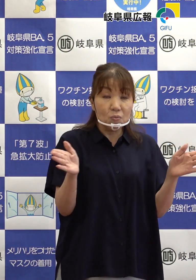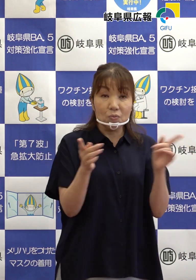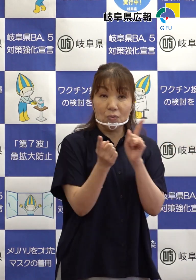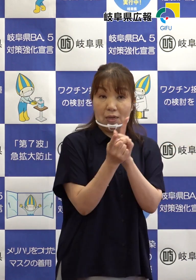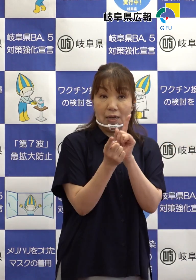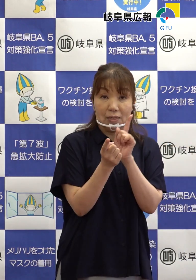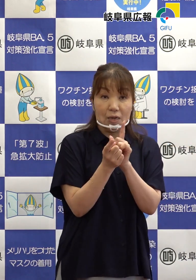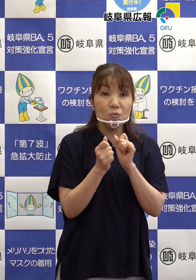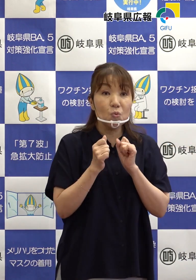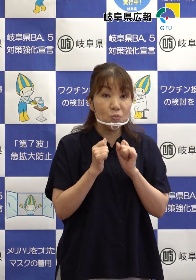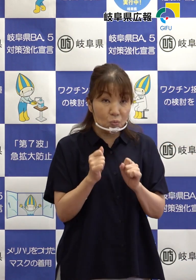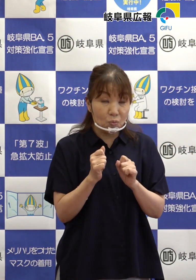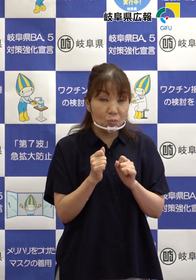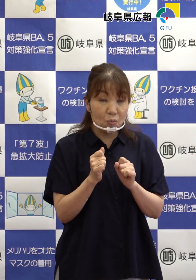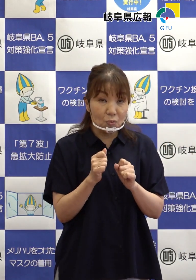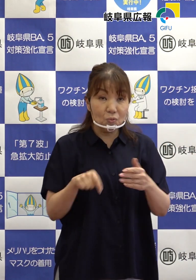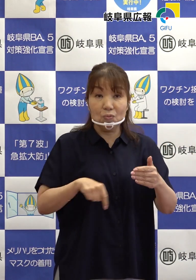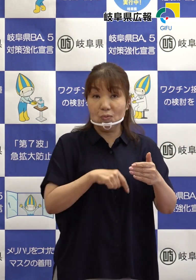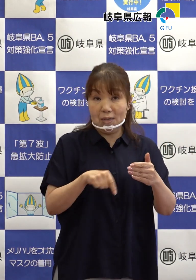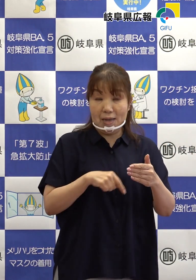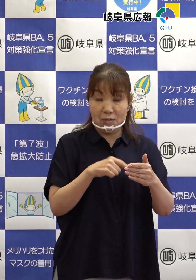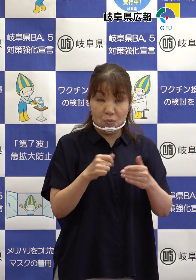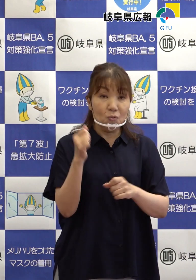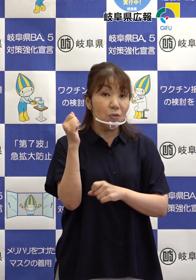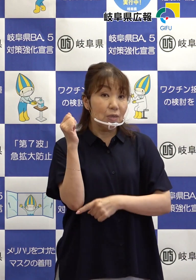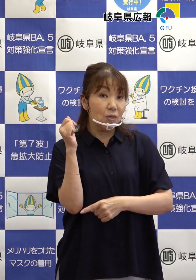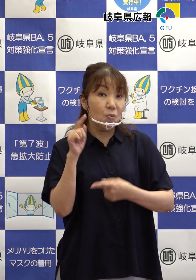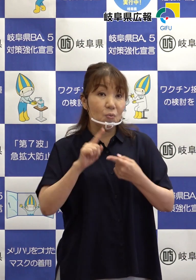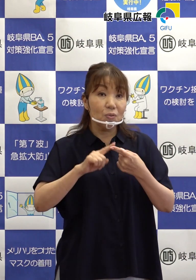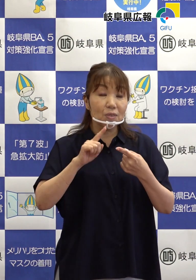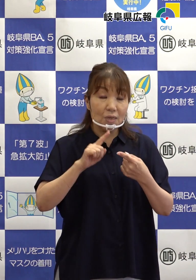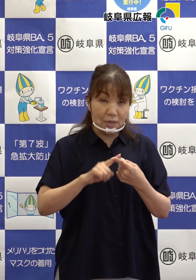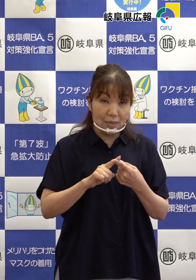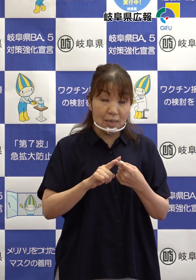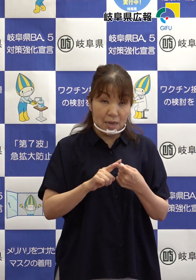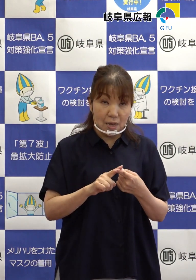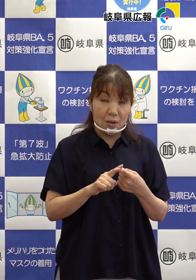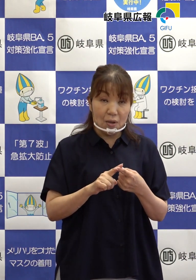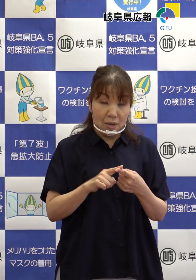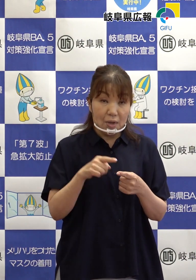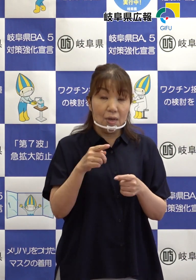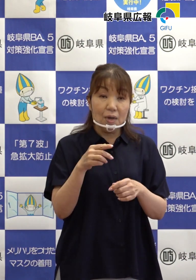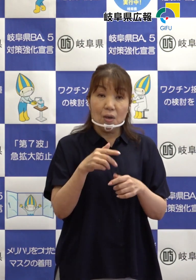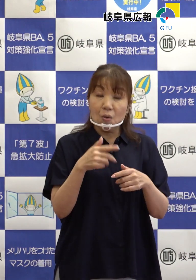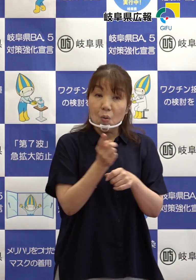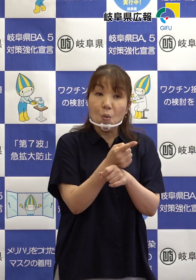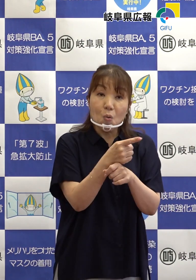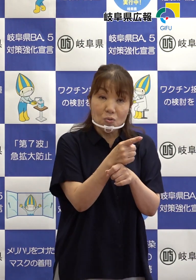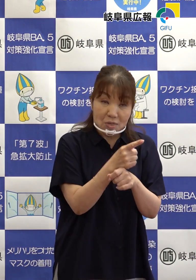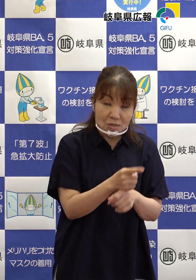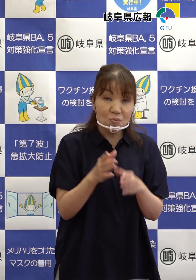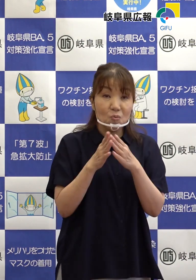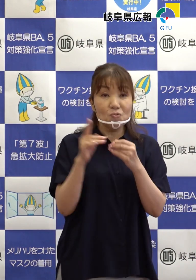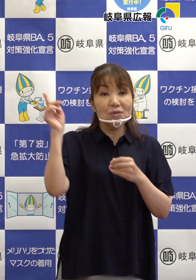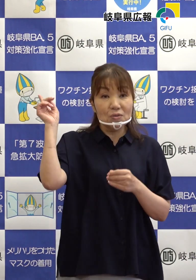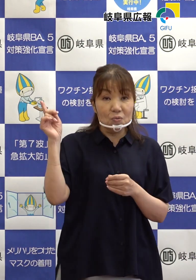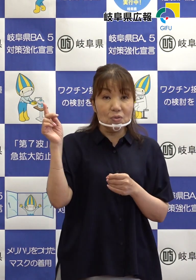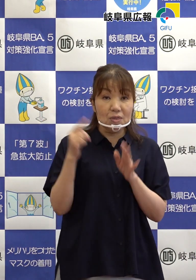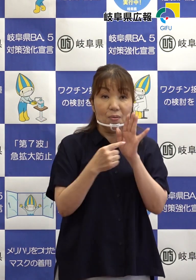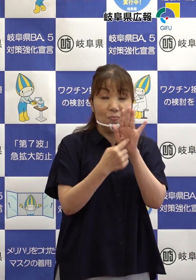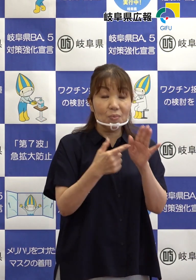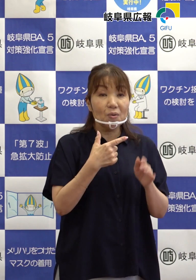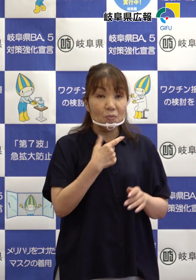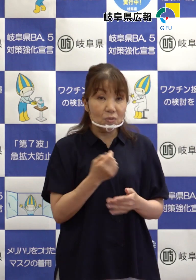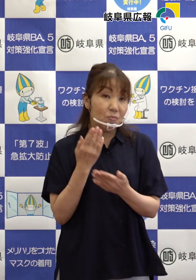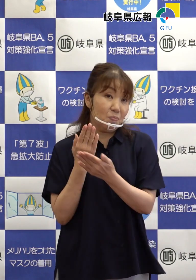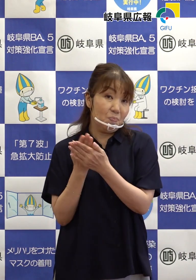ことについてのまあ基本的な方針なり枠組みを振りとしてだしていただきたいとまあこういう嫌疑をしたわけでありますねまあこれ